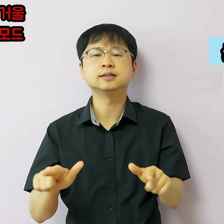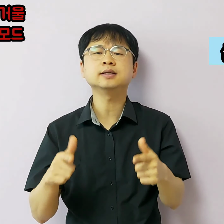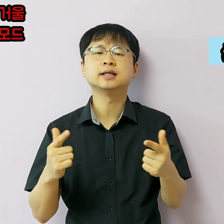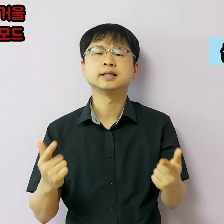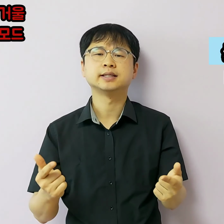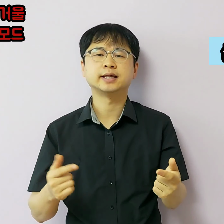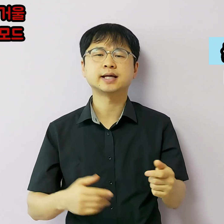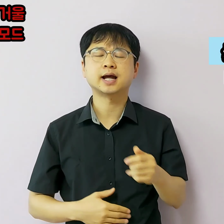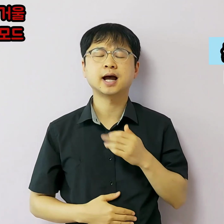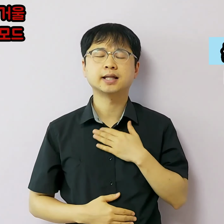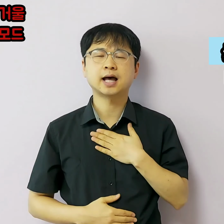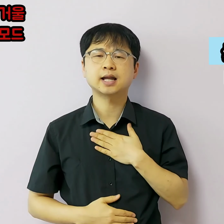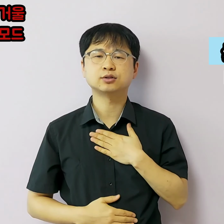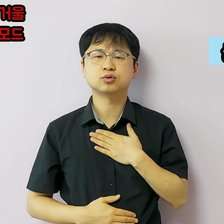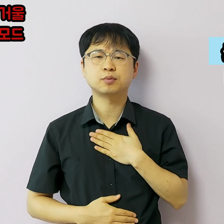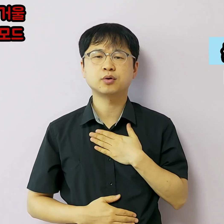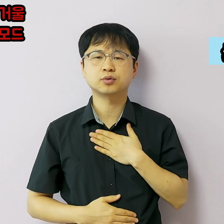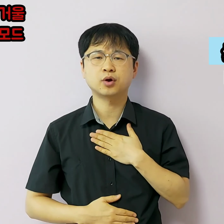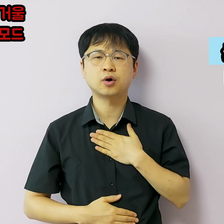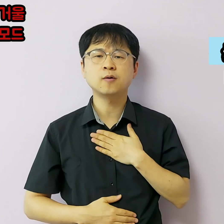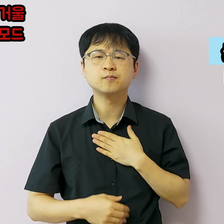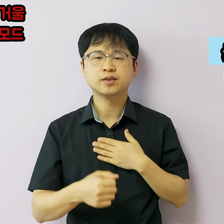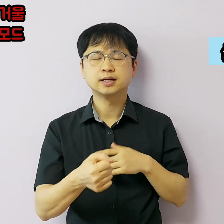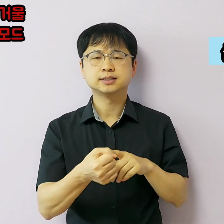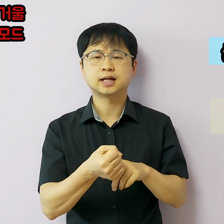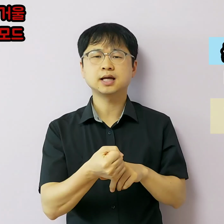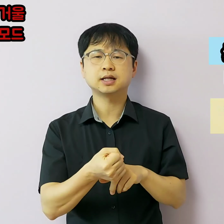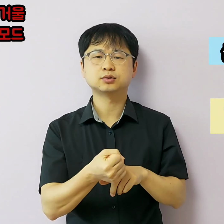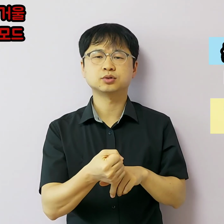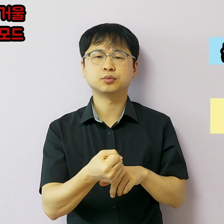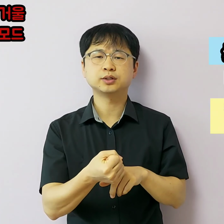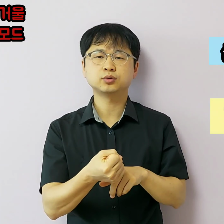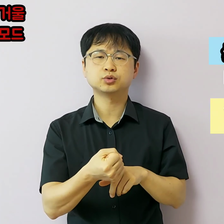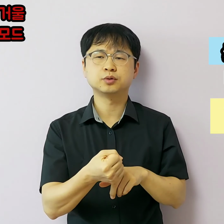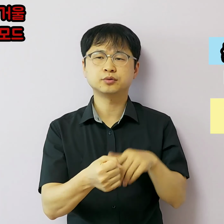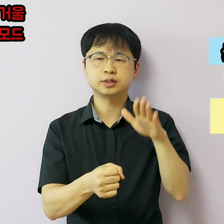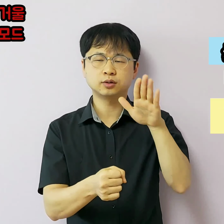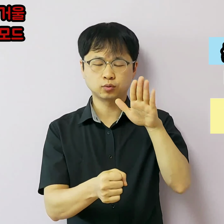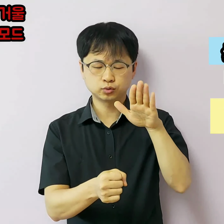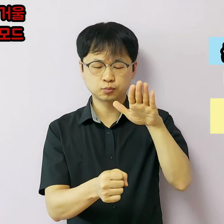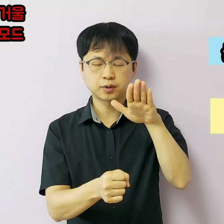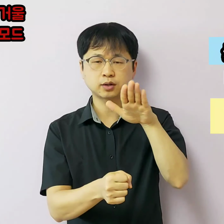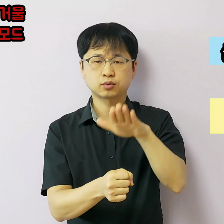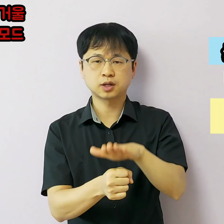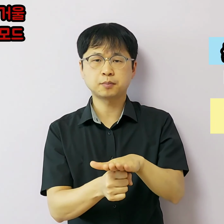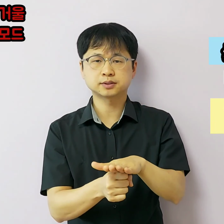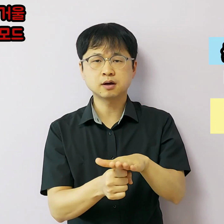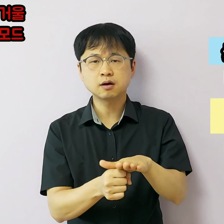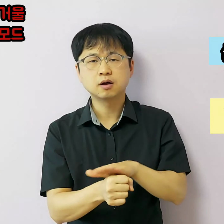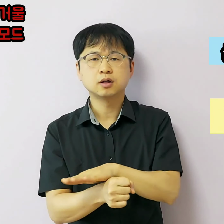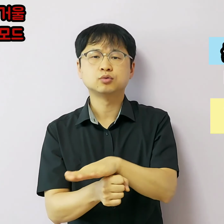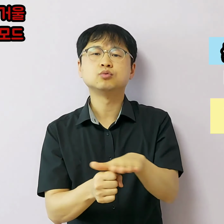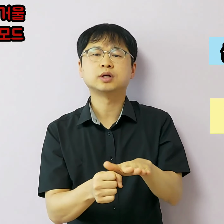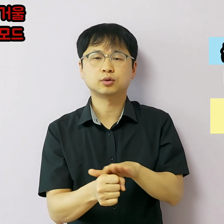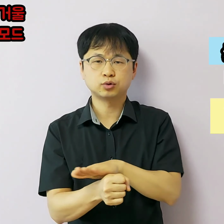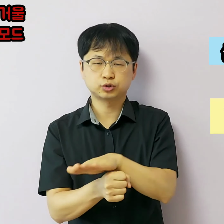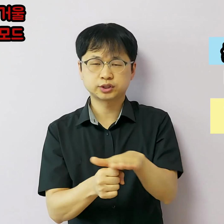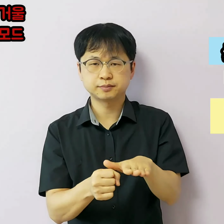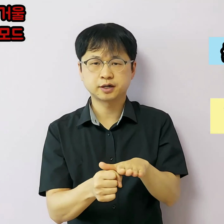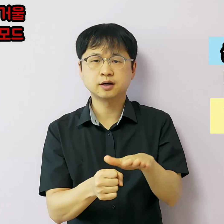않은 내 사랑아, 나라는 수어 배웠고요. 사랑이라는 수어는 왼손 주먹 위를 오른손바닥으로 덮어서 둥글게